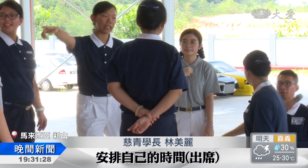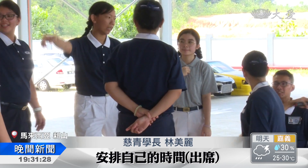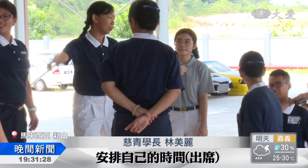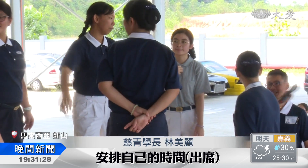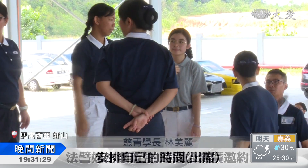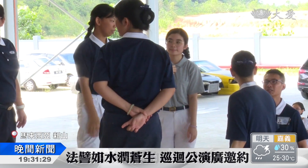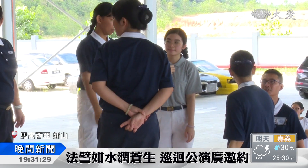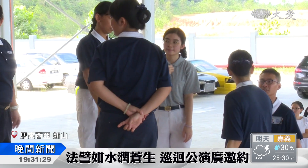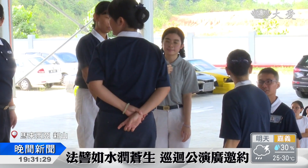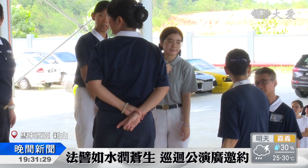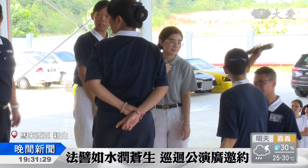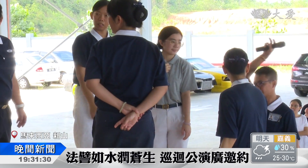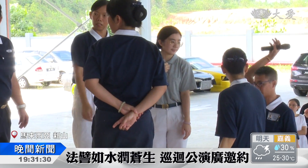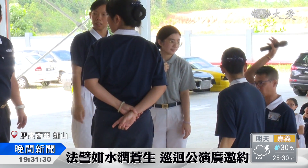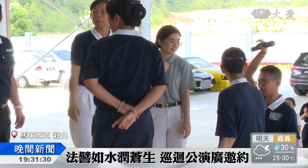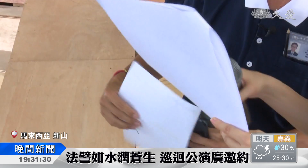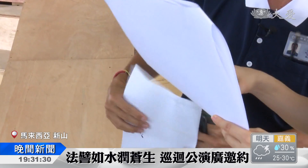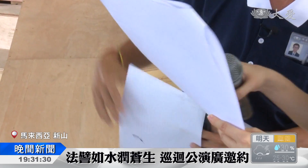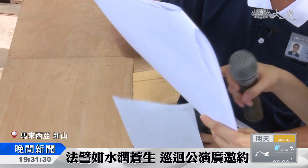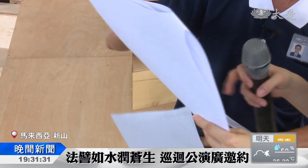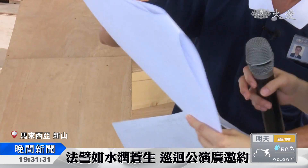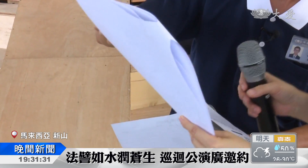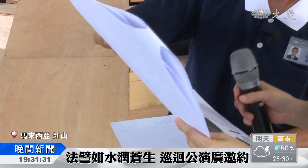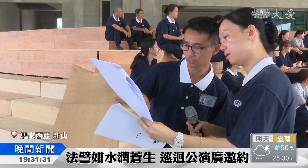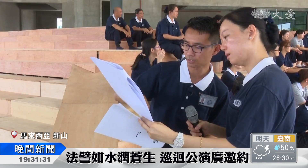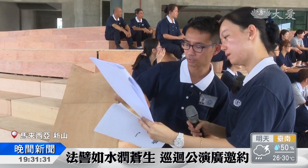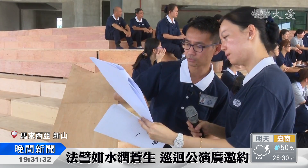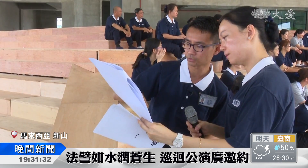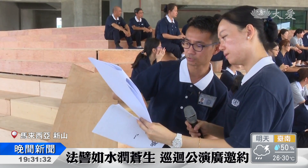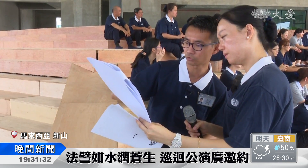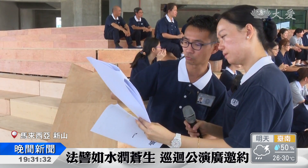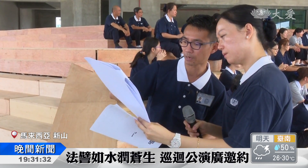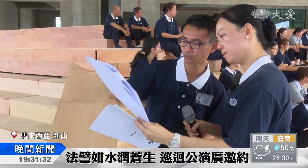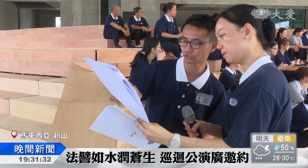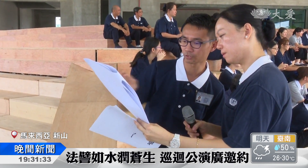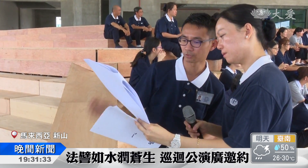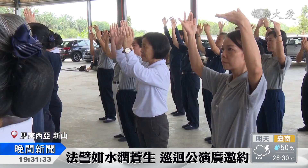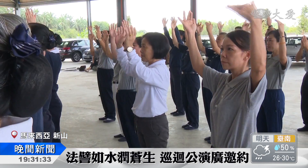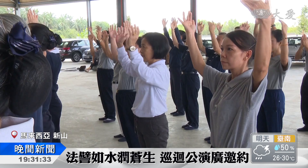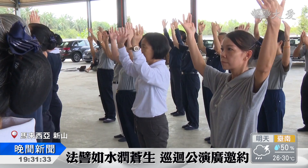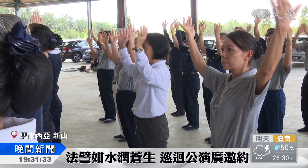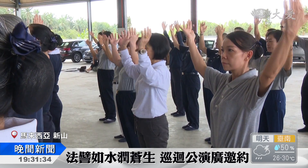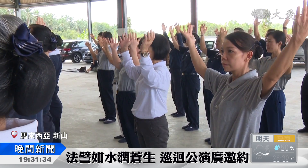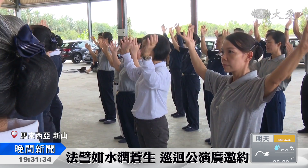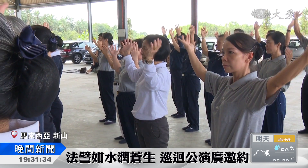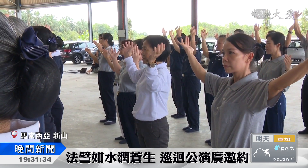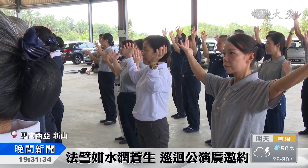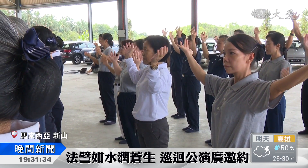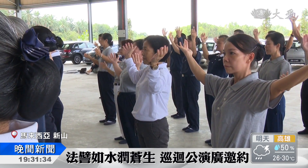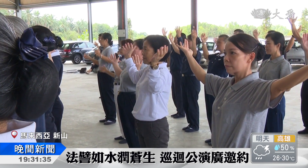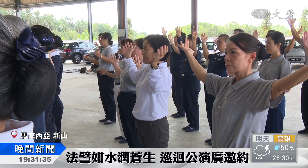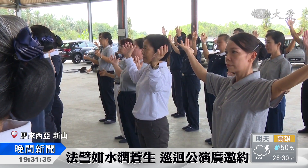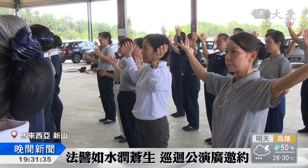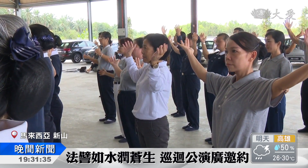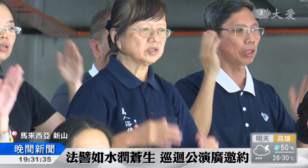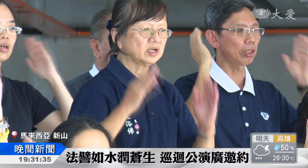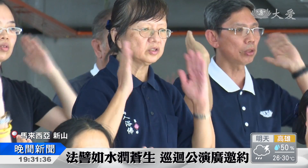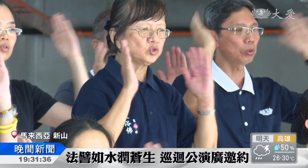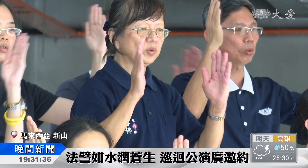儘管過程挑戰重重在經過一連串的讀書會和艱苦的排練之後大家有信心勢必在演出後